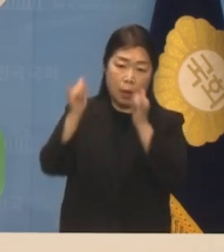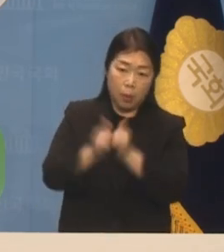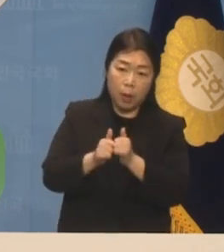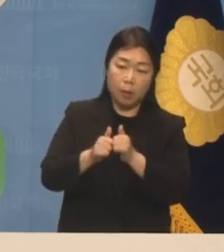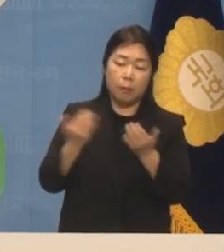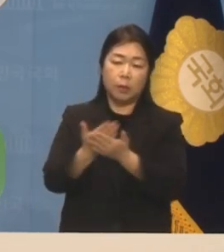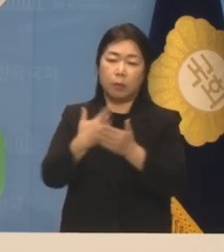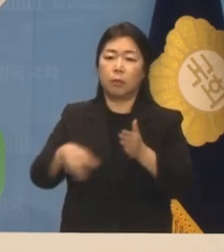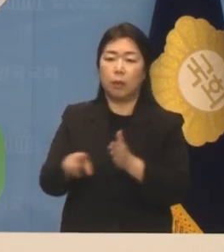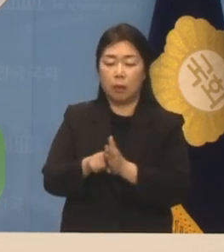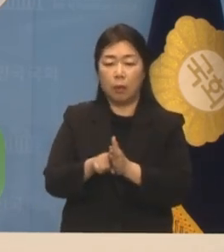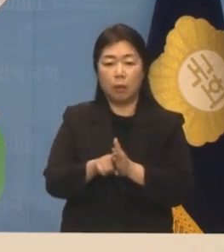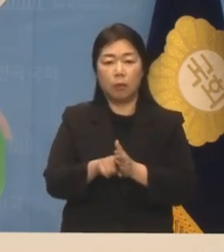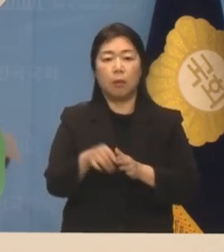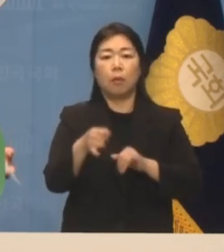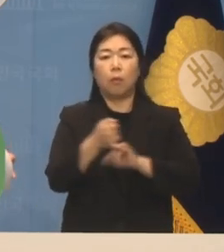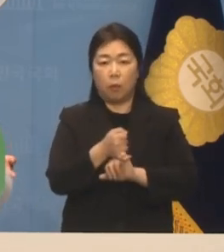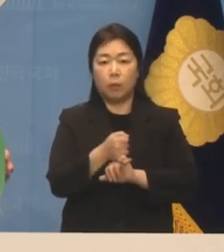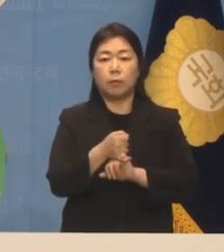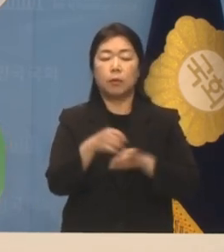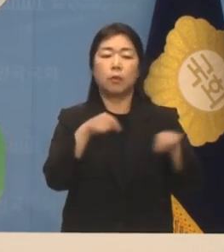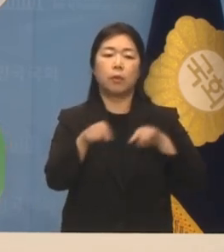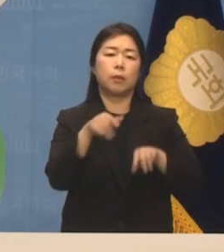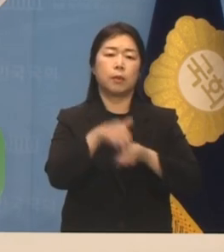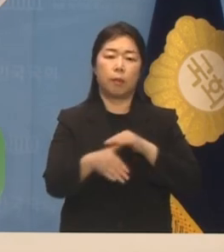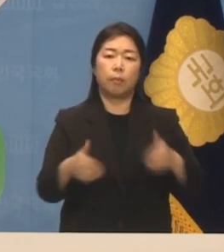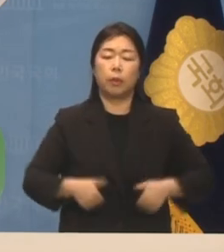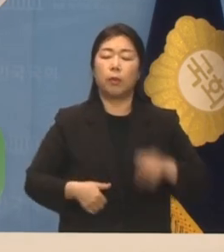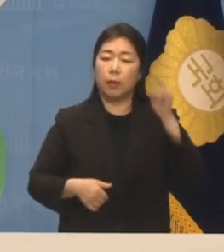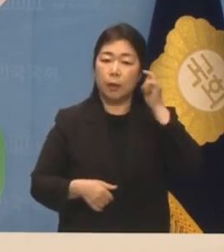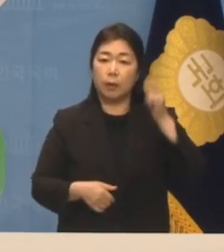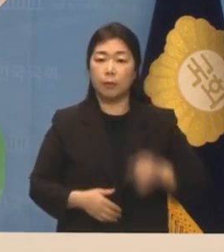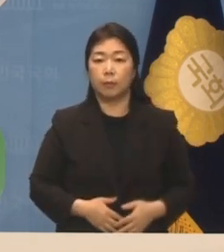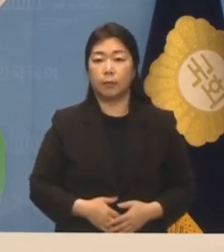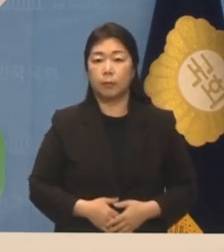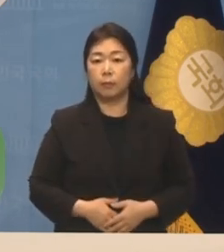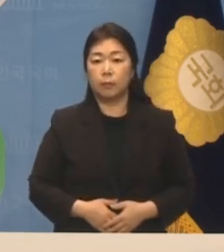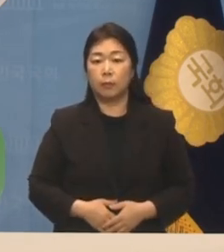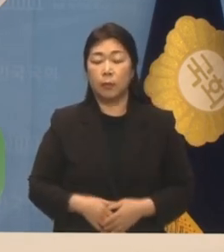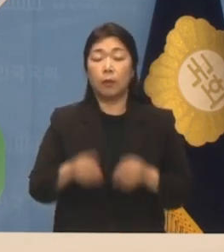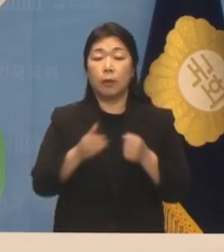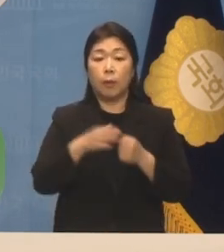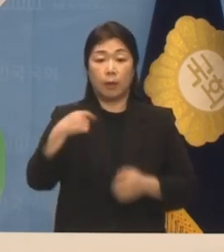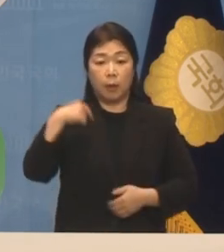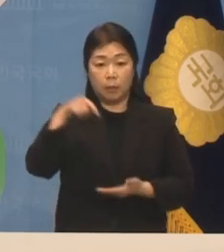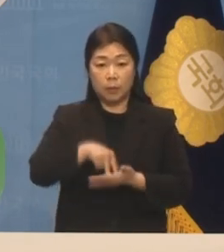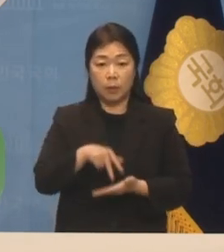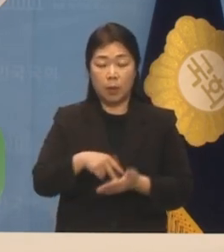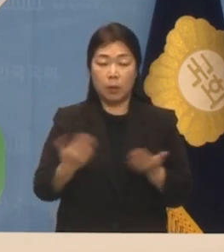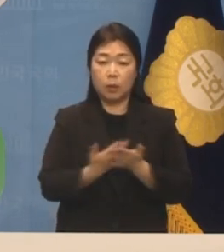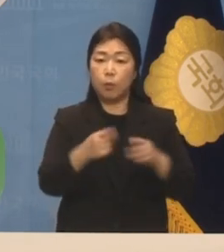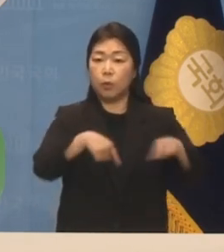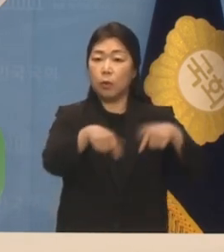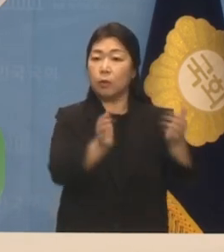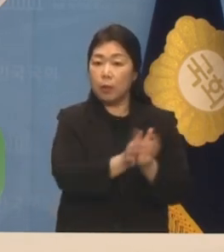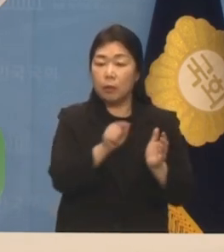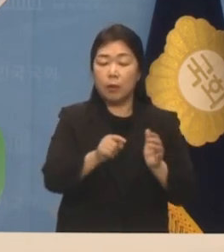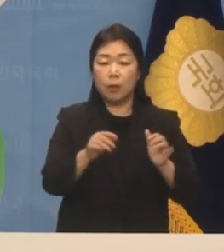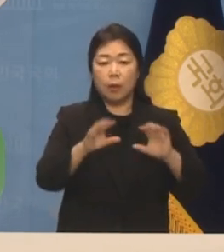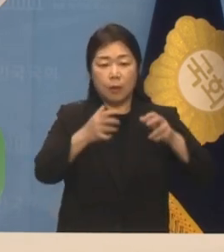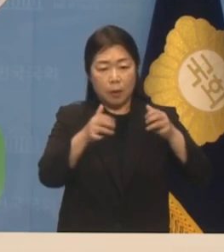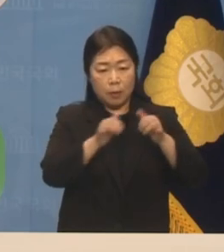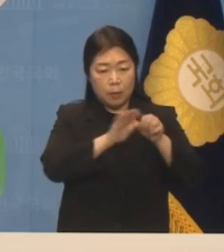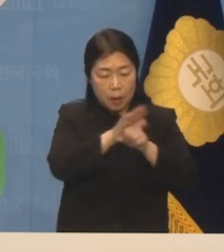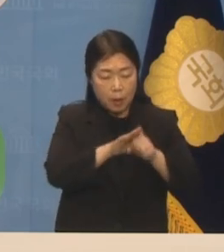진보 정치가 꼭 필요하다고 생각합니다. 그래서 저에게 진보 정당이란 세상을 사랑하는 유일하진